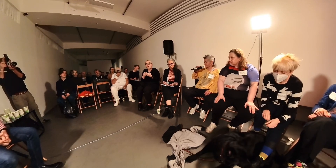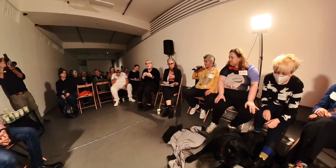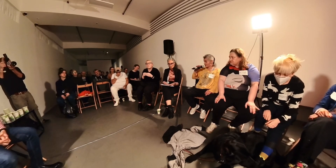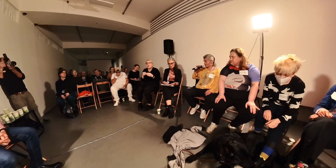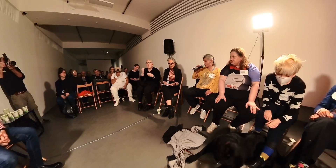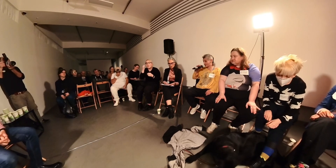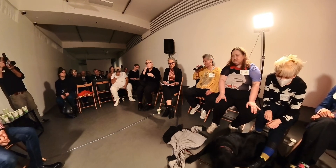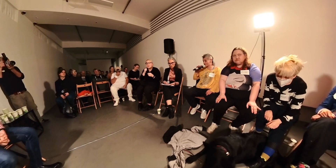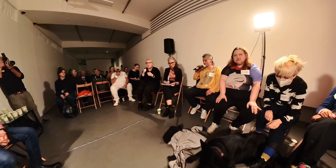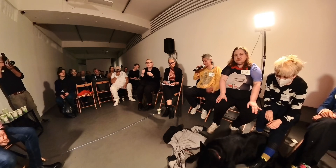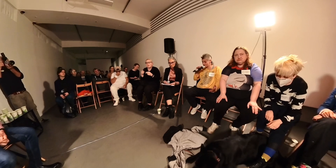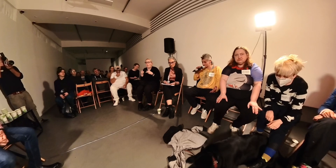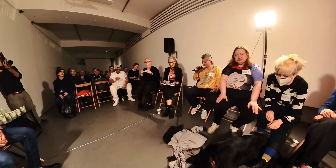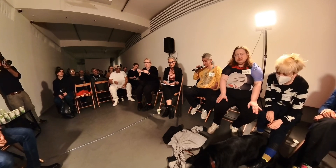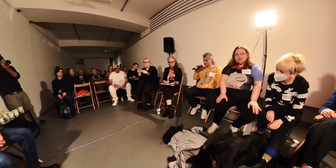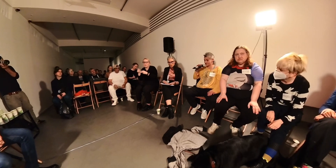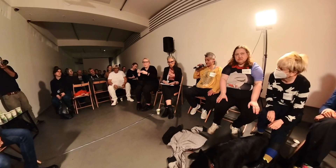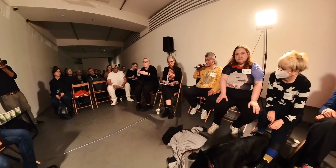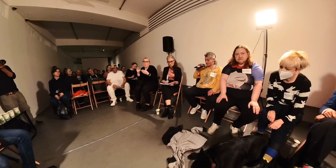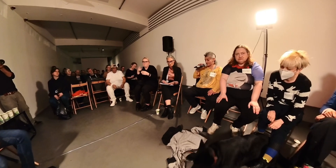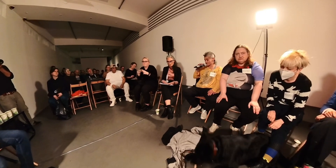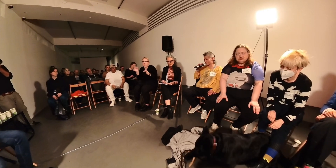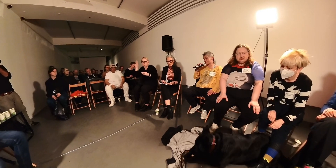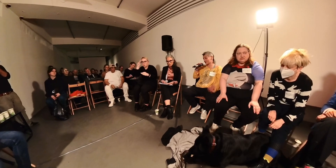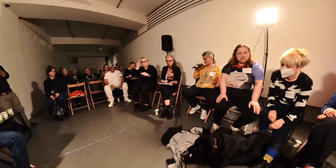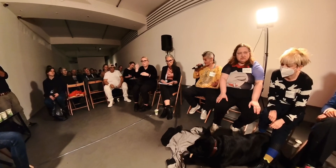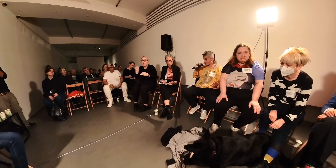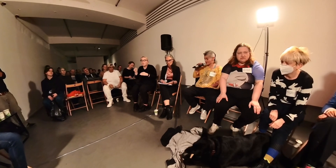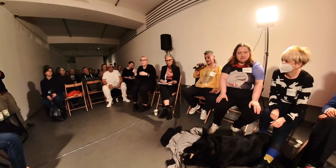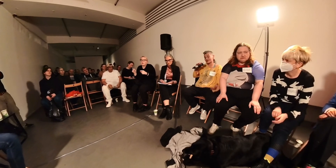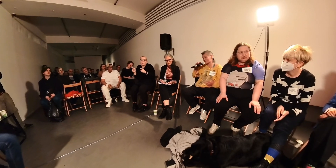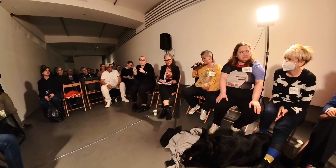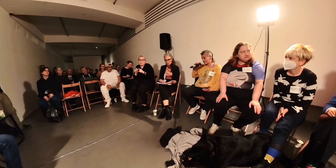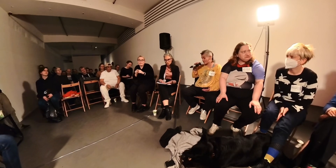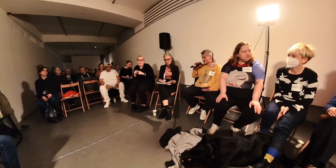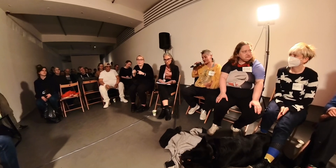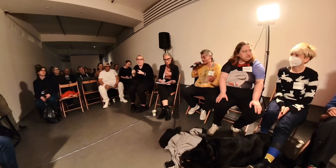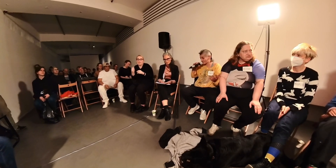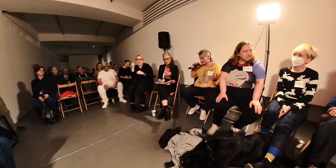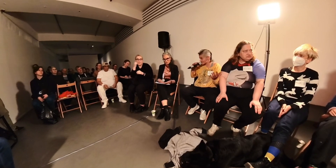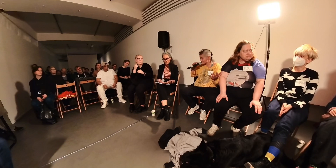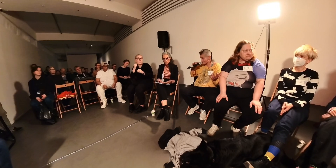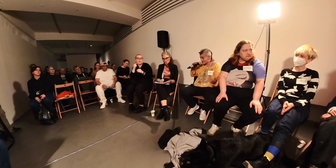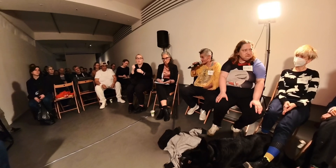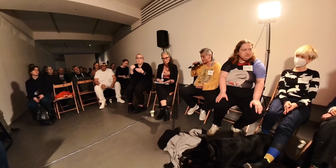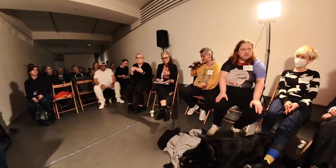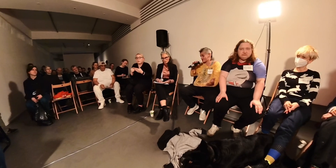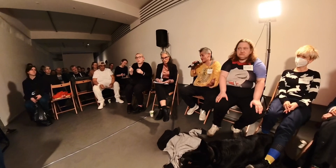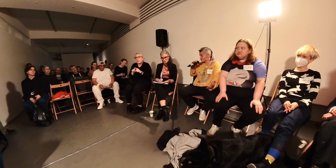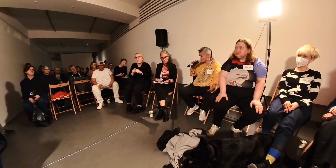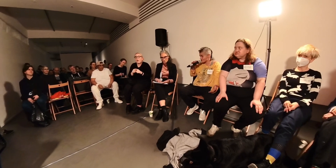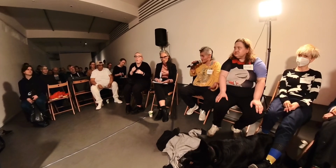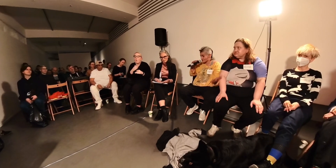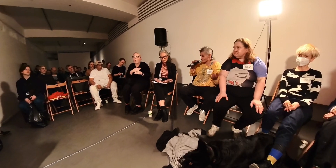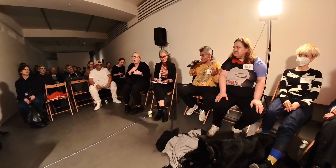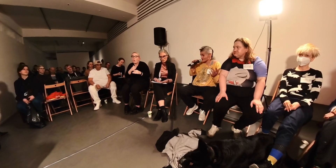žijou. A tak jako mezi bydlícíma lidma jsou taky špatní lidi, tak mezi náma taky takovej je svět a to přece